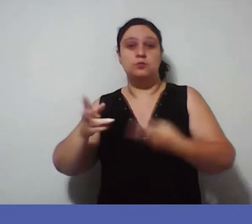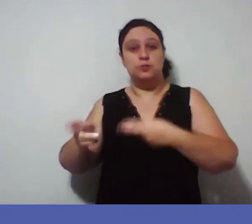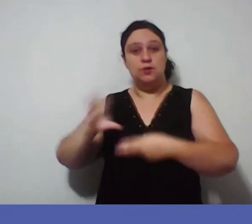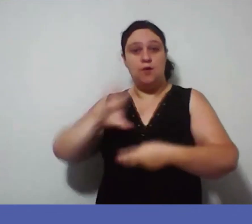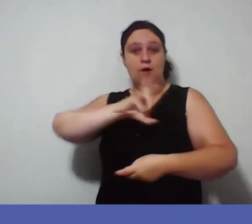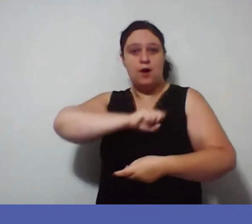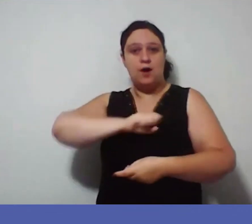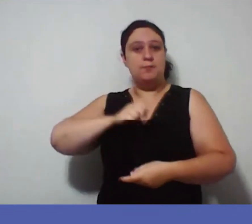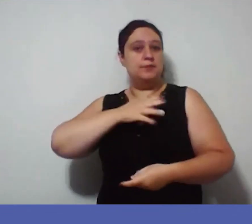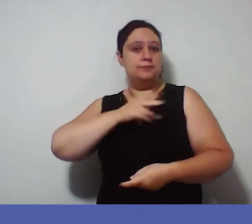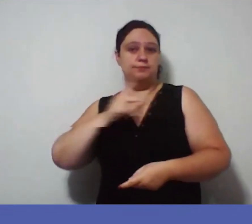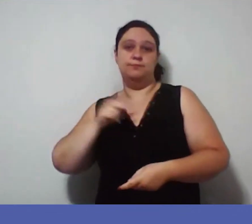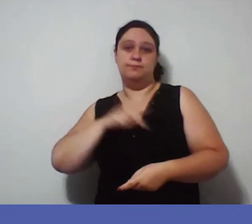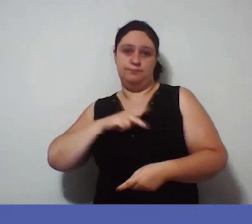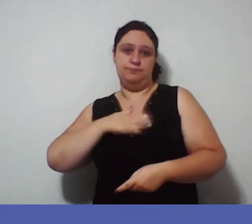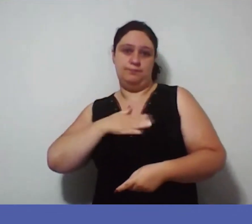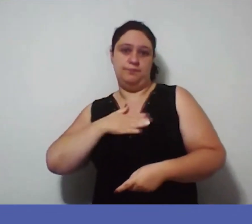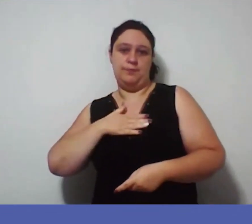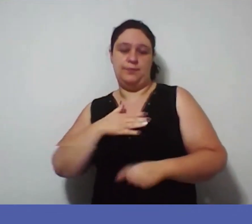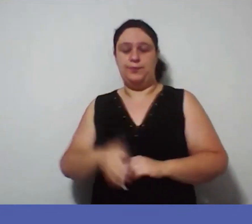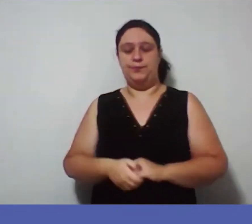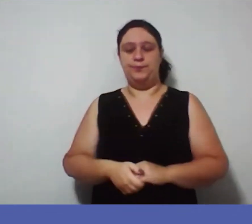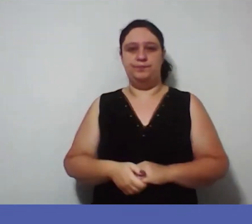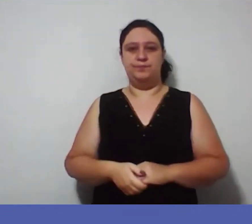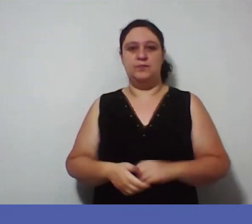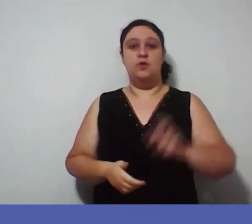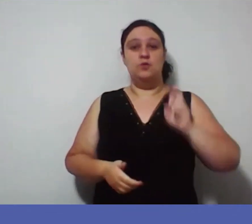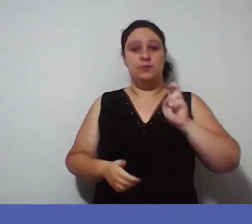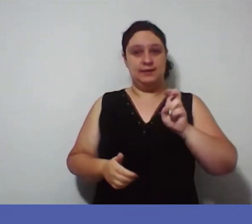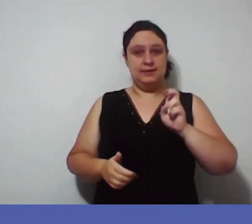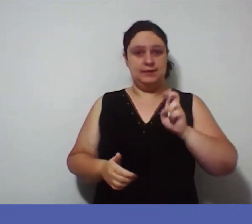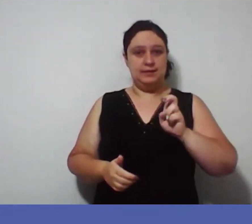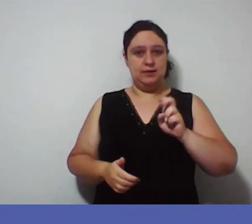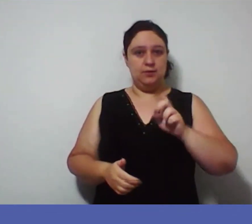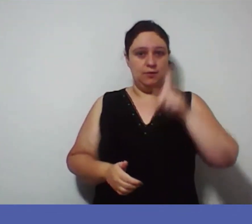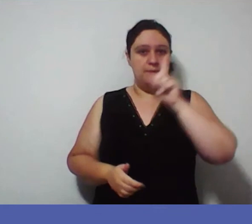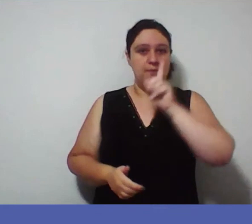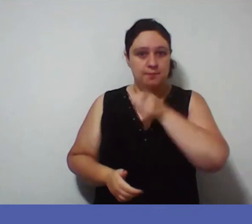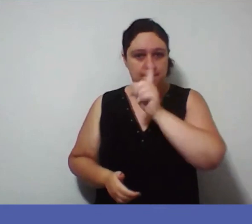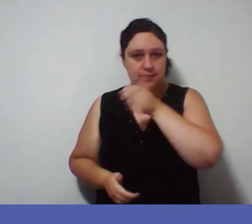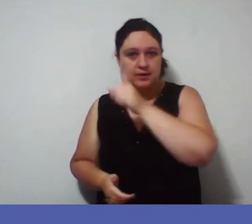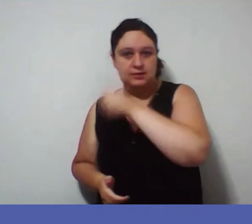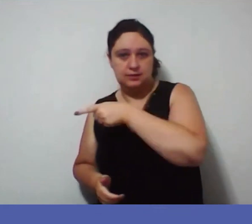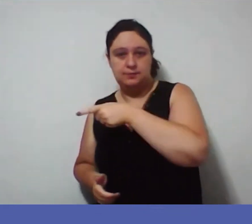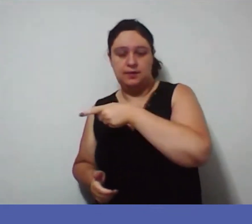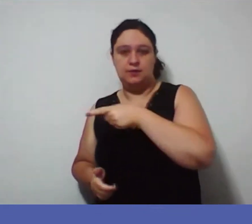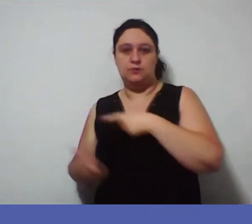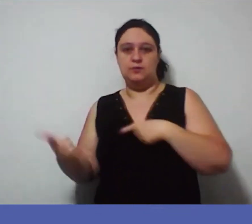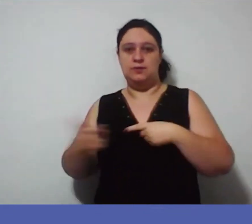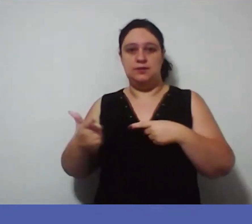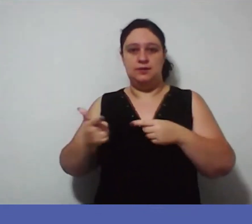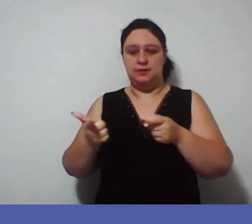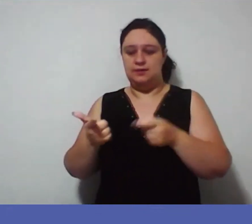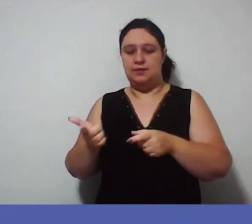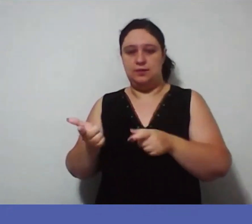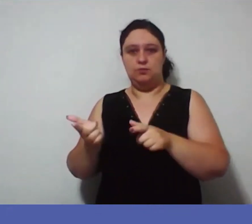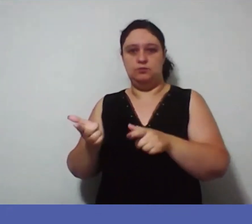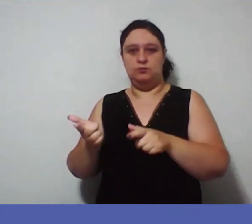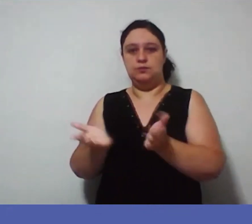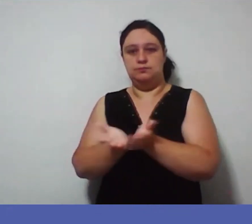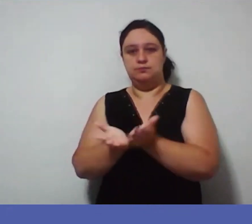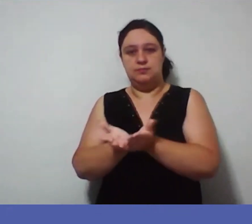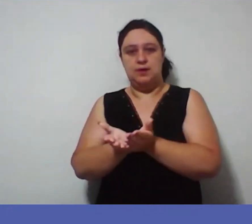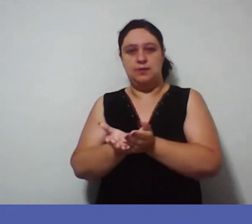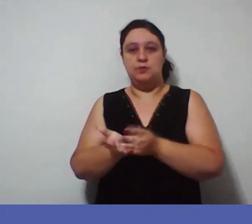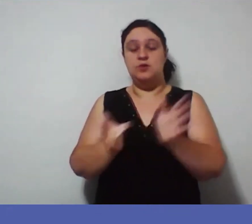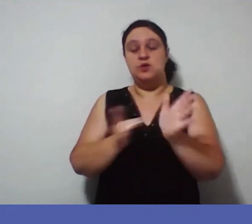Que são os 5 mandamentos que estão na segunda tábua. Jesus citou 4. E